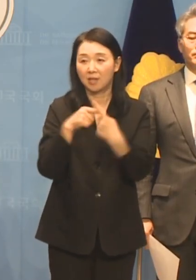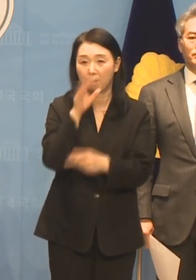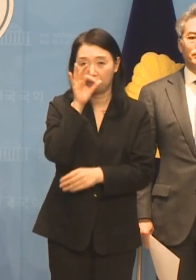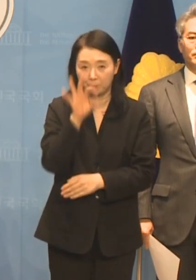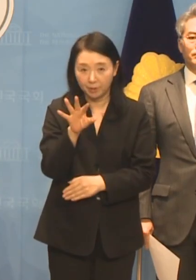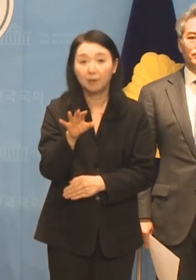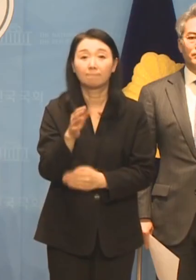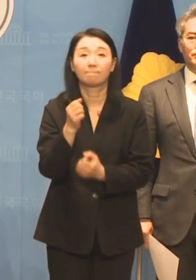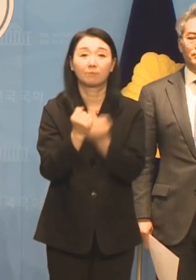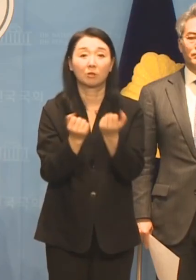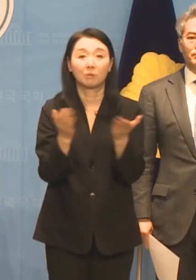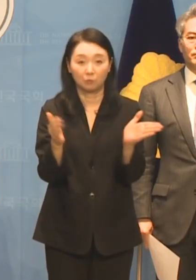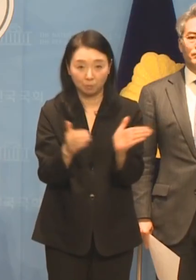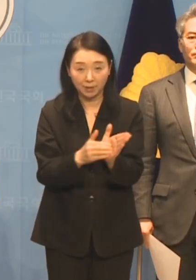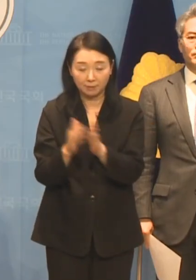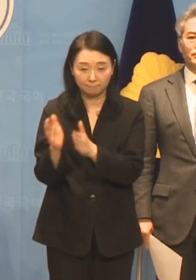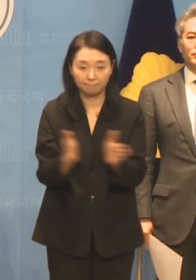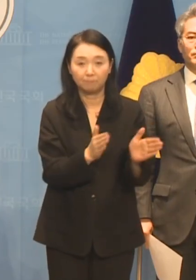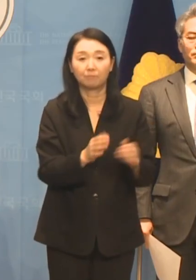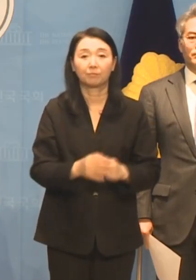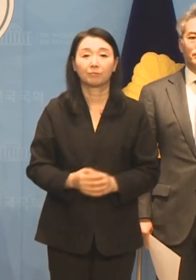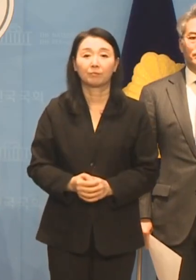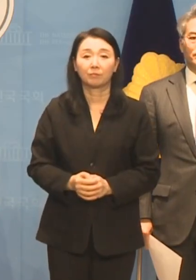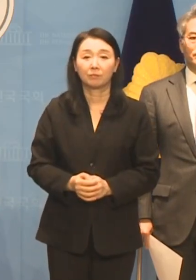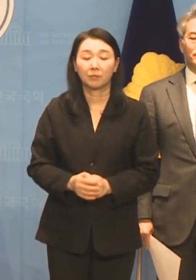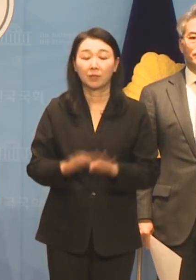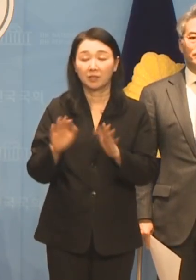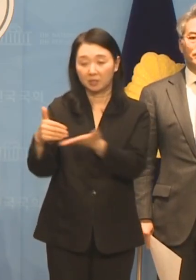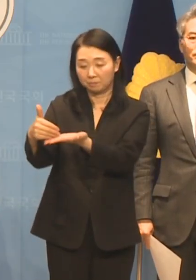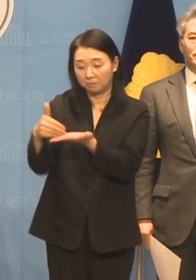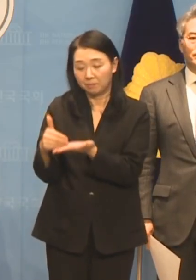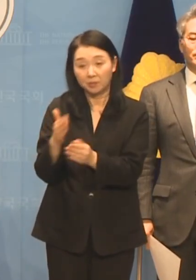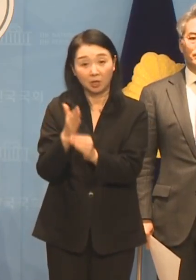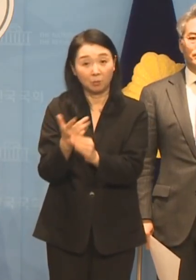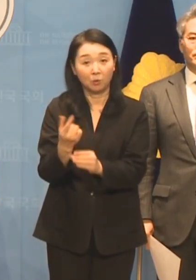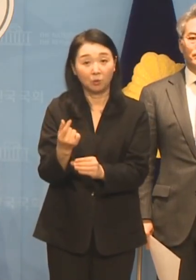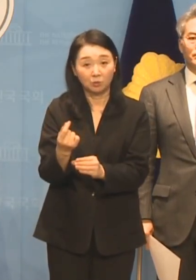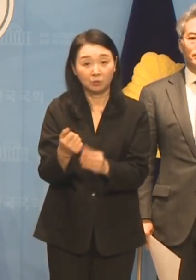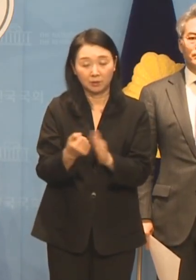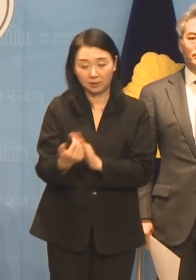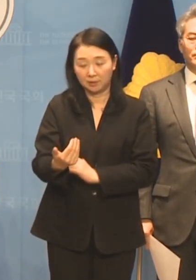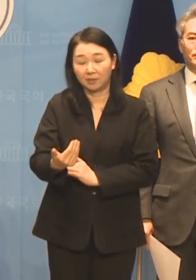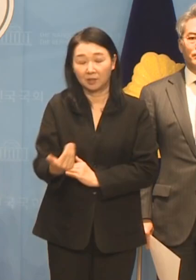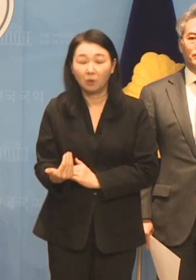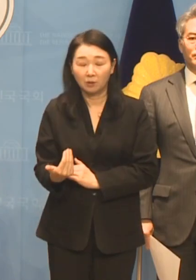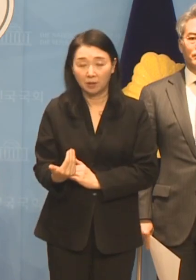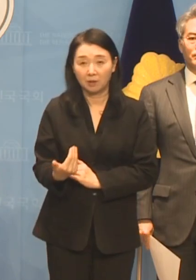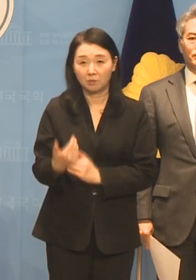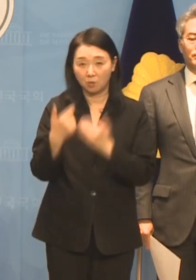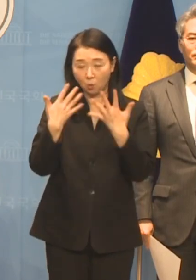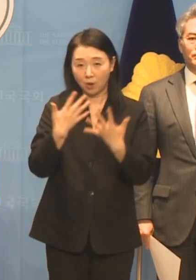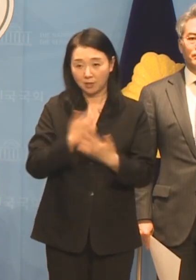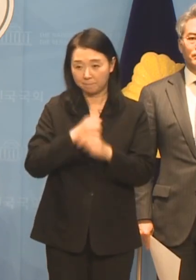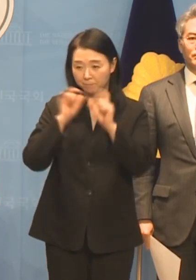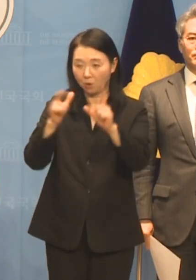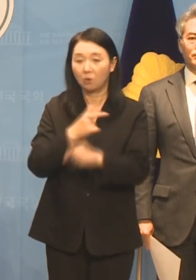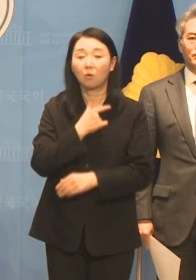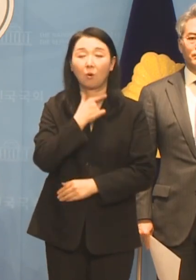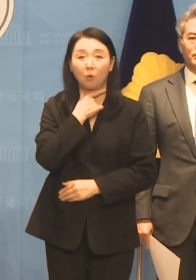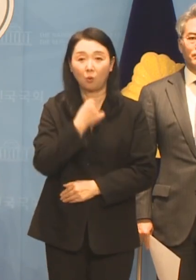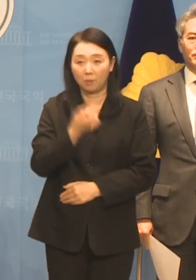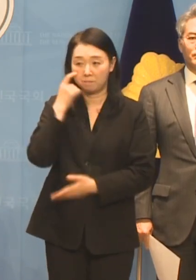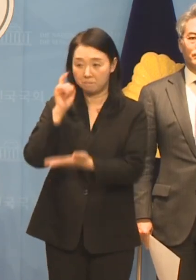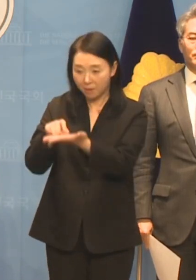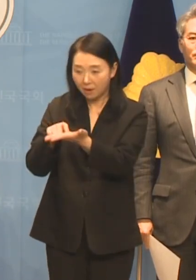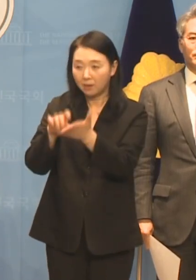말씀드릴 것이고, 이것은 제보를 저희가 받았기 때문에 사전에 강력하게 경고하는 차원이고,